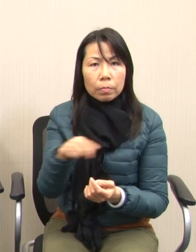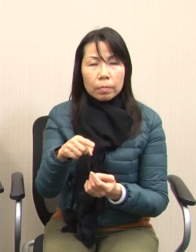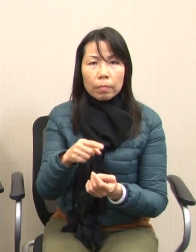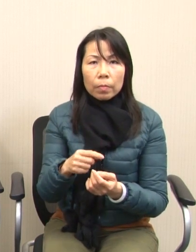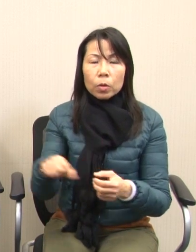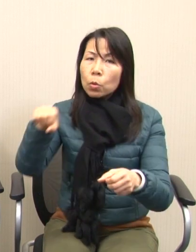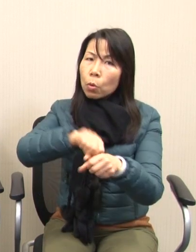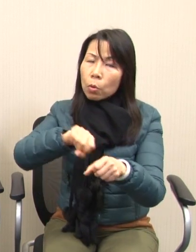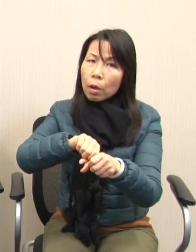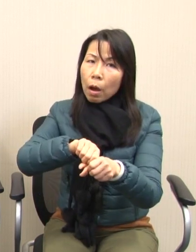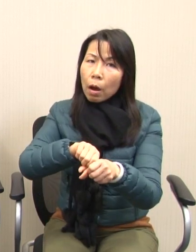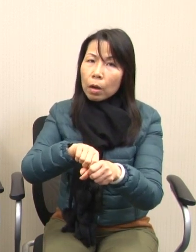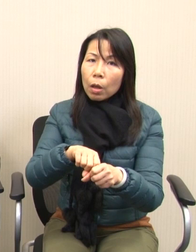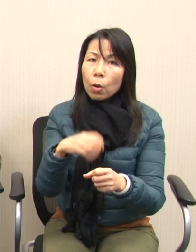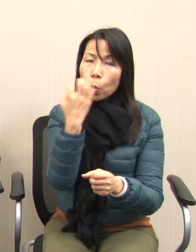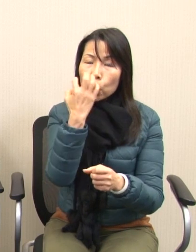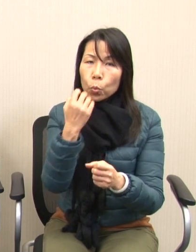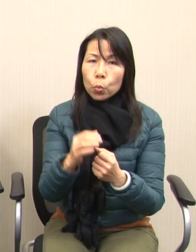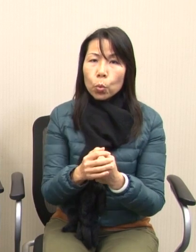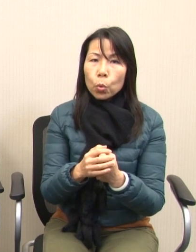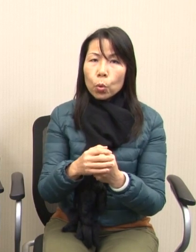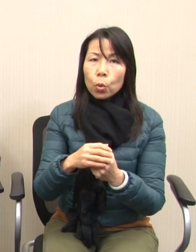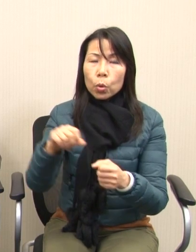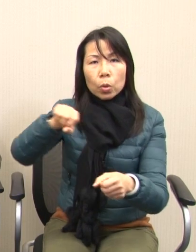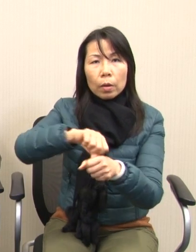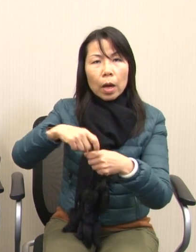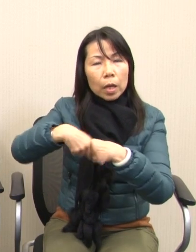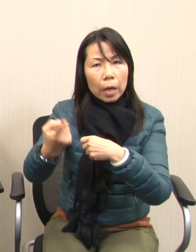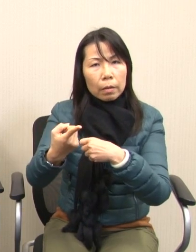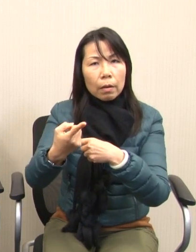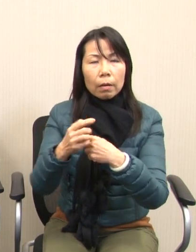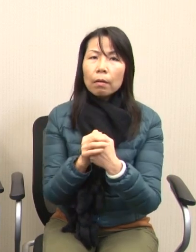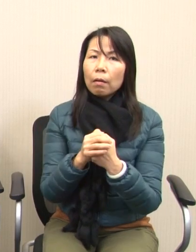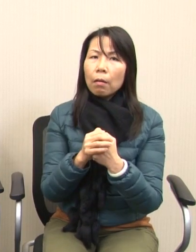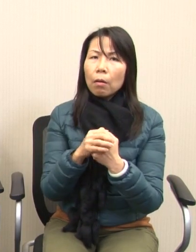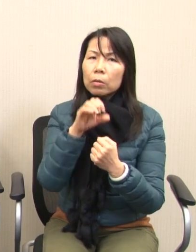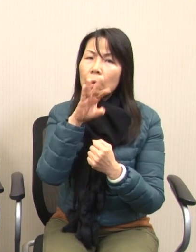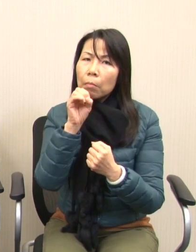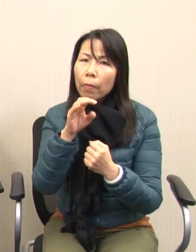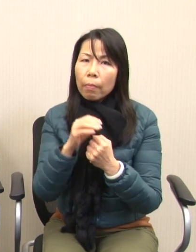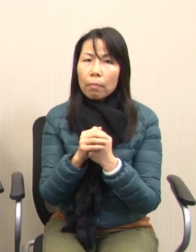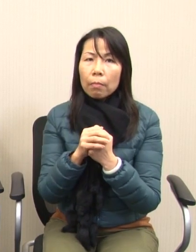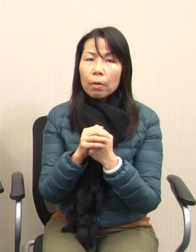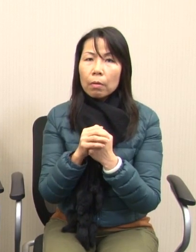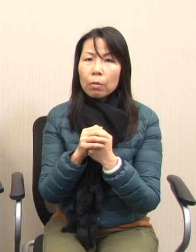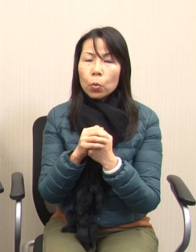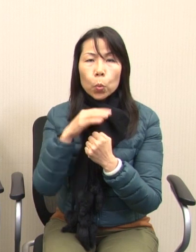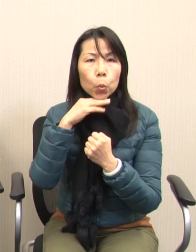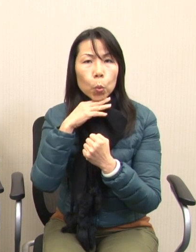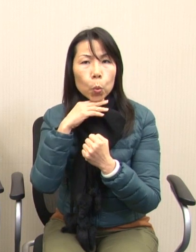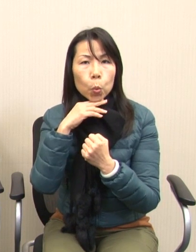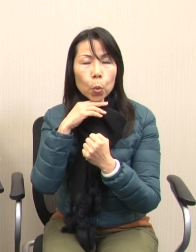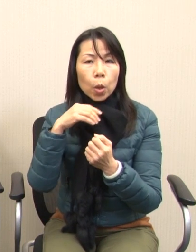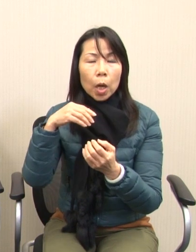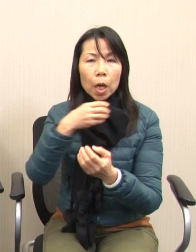迪，再加其他嘅票，咁我想問一個問題，好簡單就係話，如果各位選委，